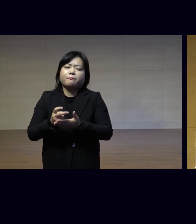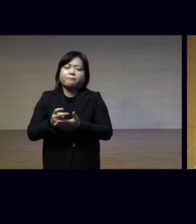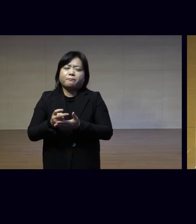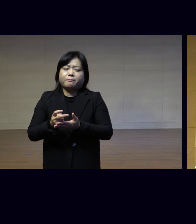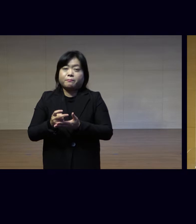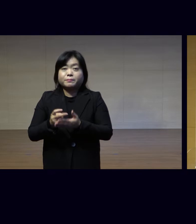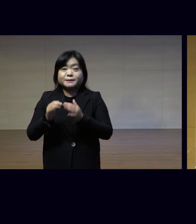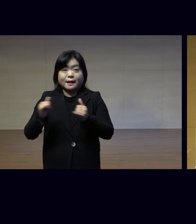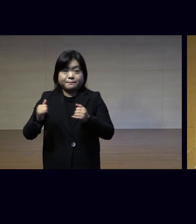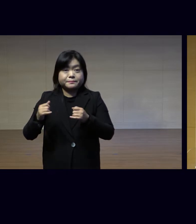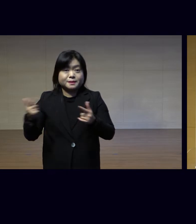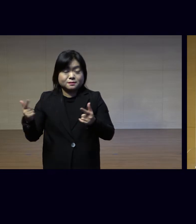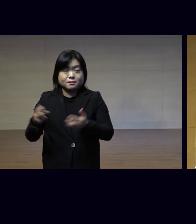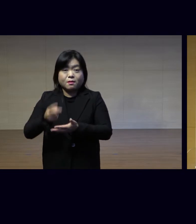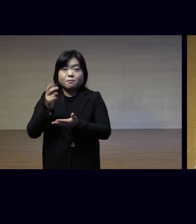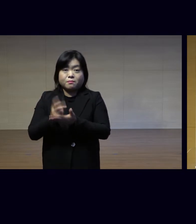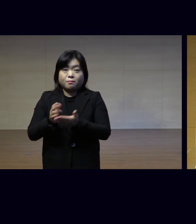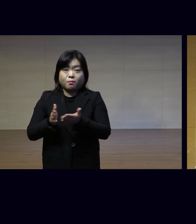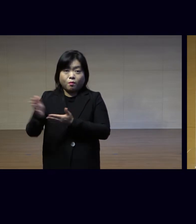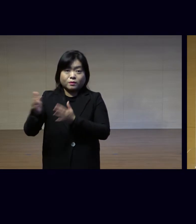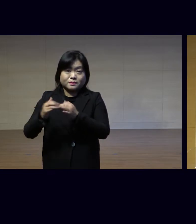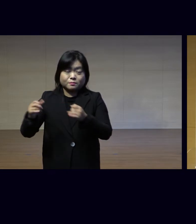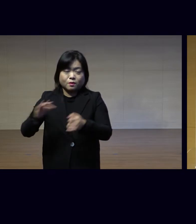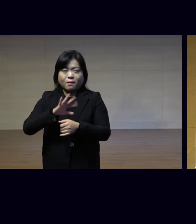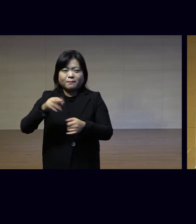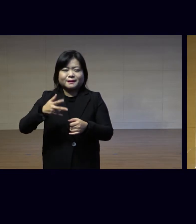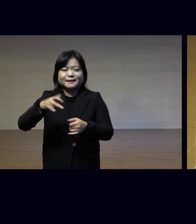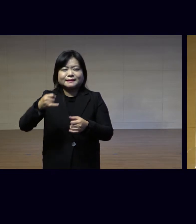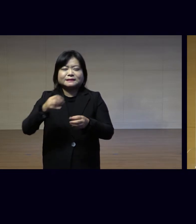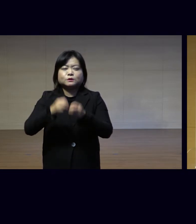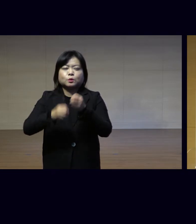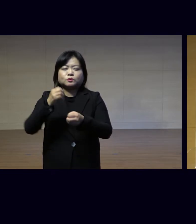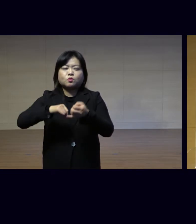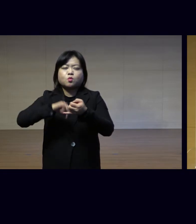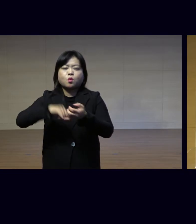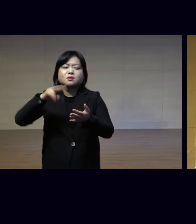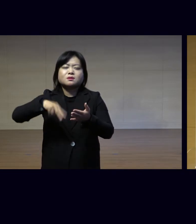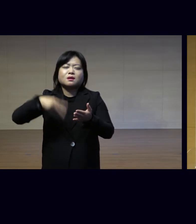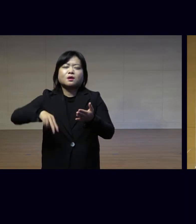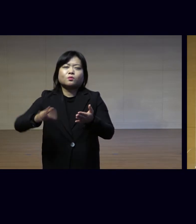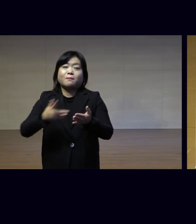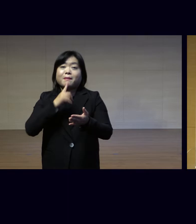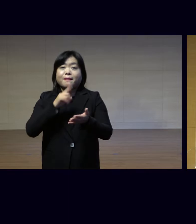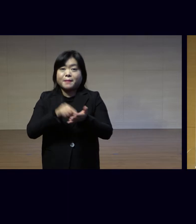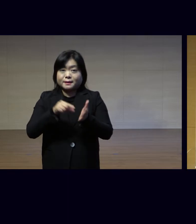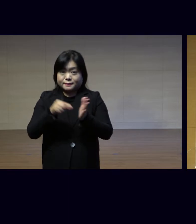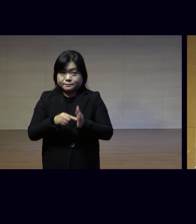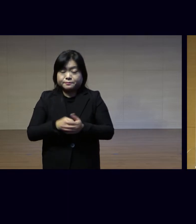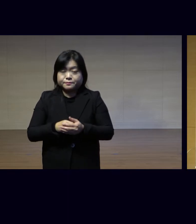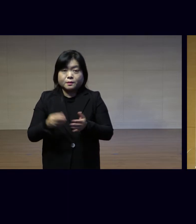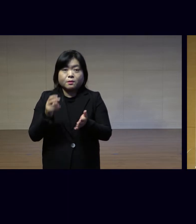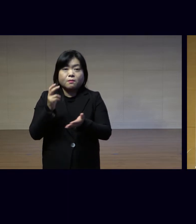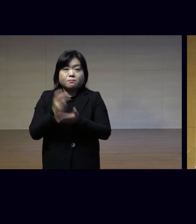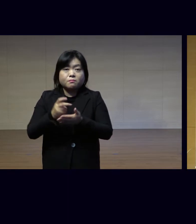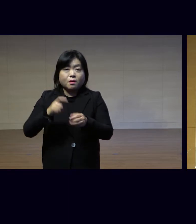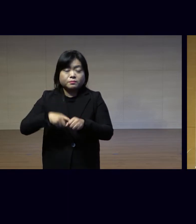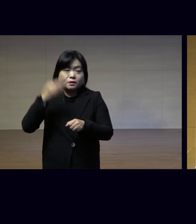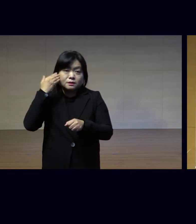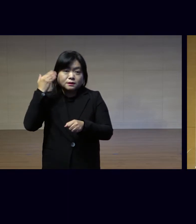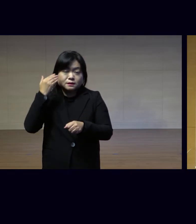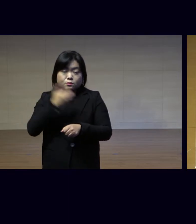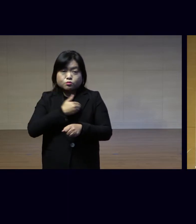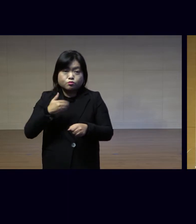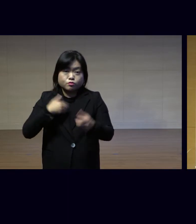법관들도 법률인들이 발자크 소설 꼭 읽어야 돼 이렇게 말을 합니다. 그러니까 법적 지식이 굉장히